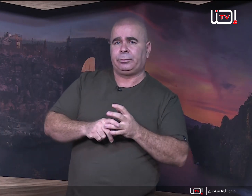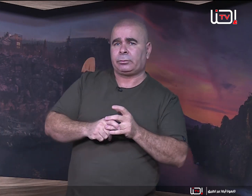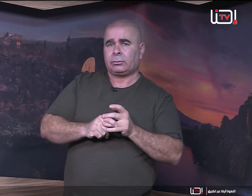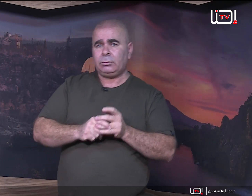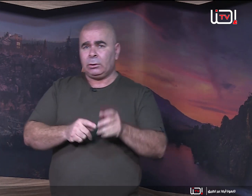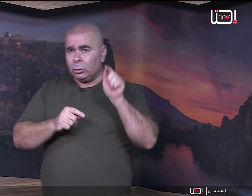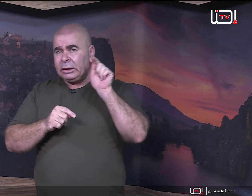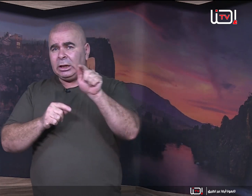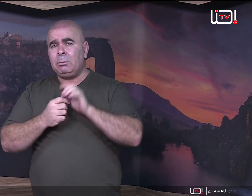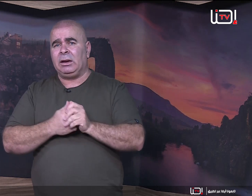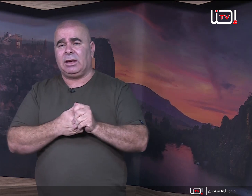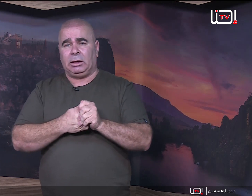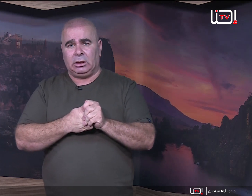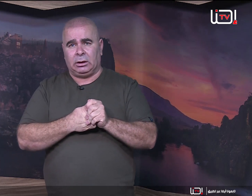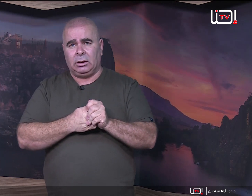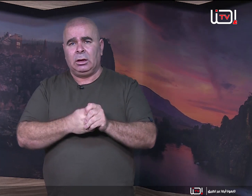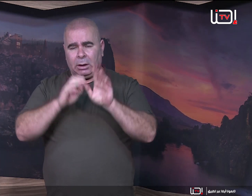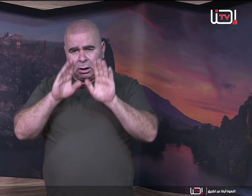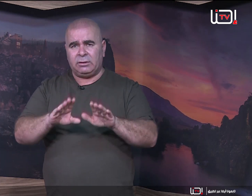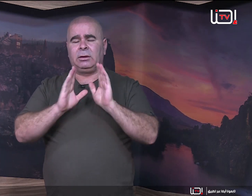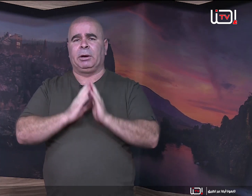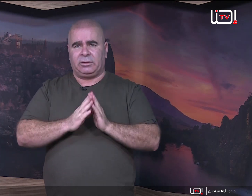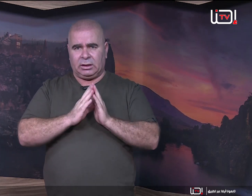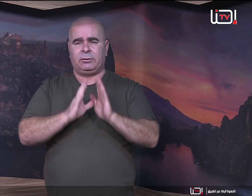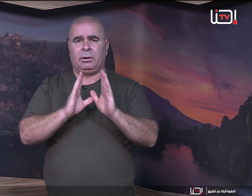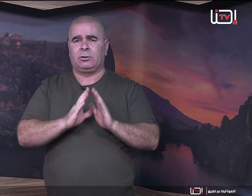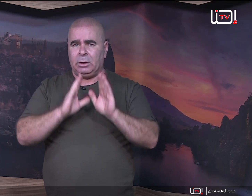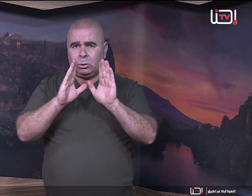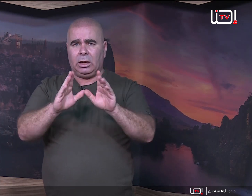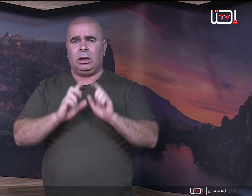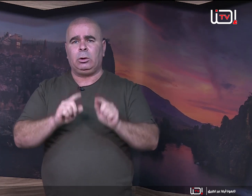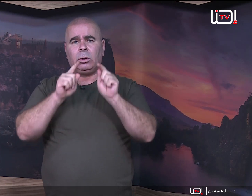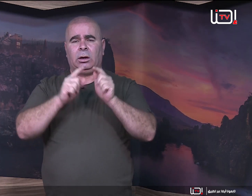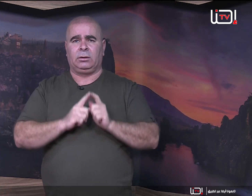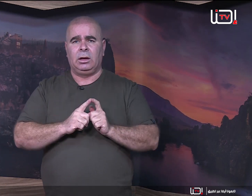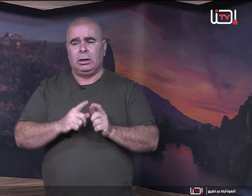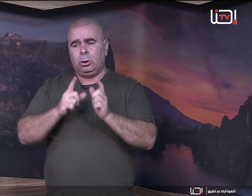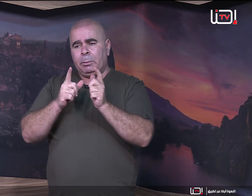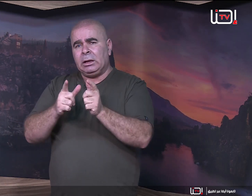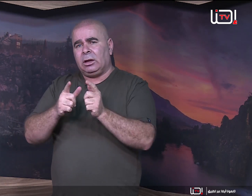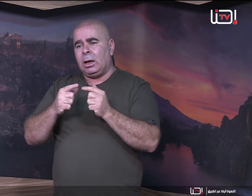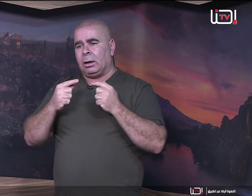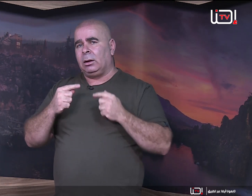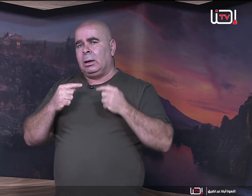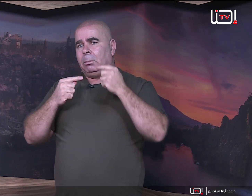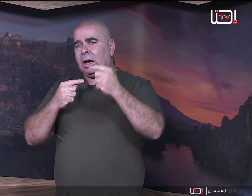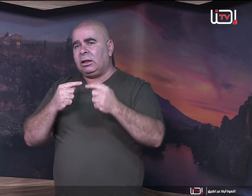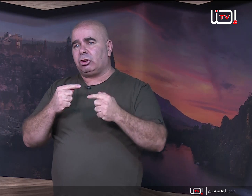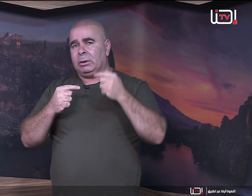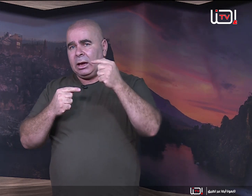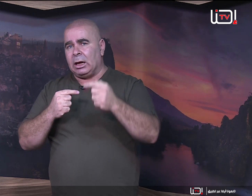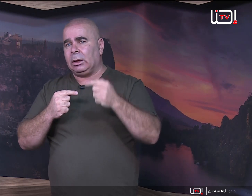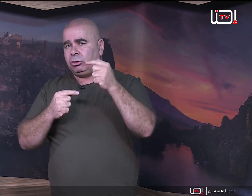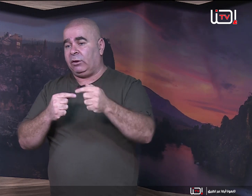ابوها وانت امها اللي سمعتيني اه هزي براسك هزوا براسكم انتم اهلها انتم الغلط لانه البنت طالما ما